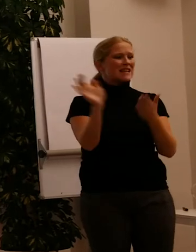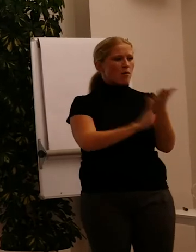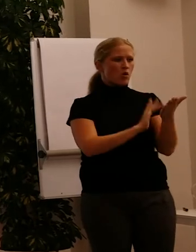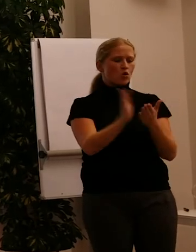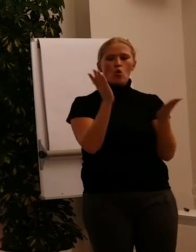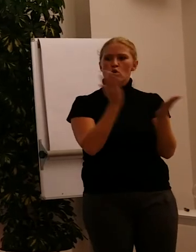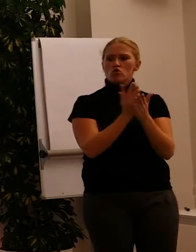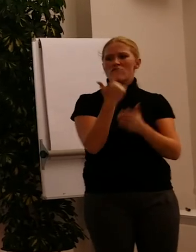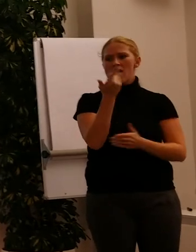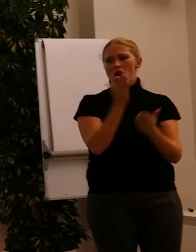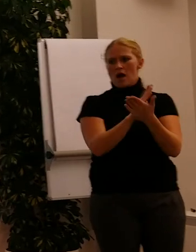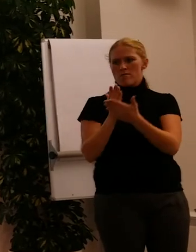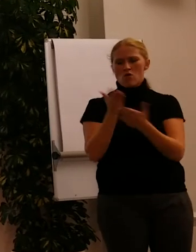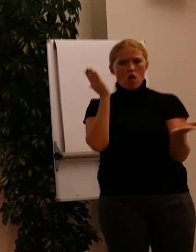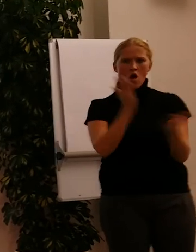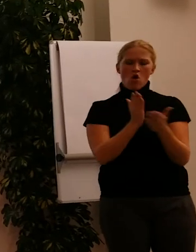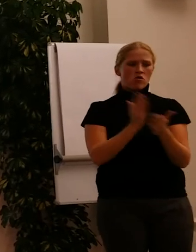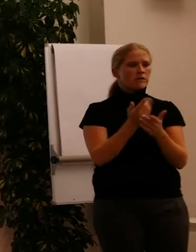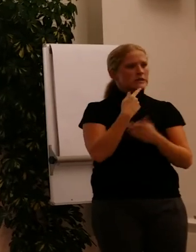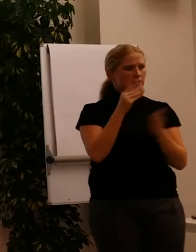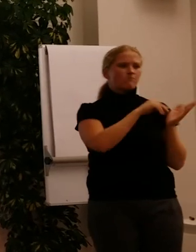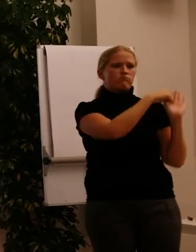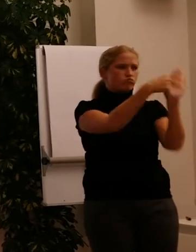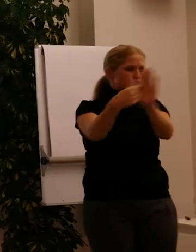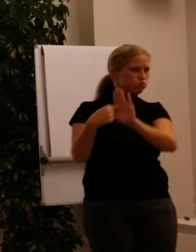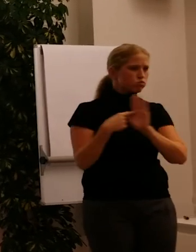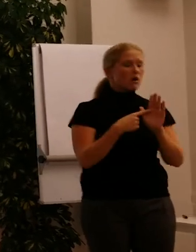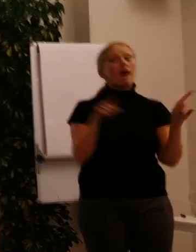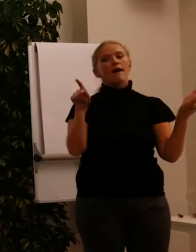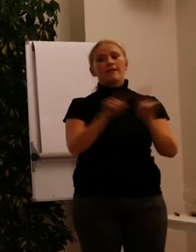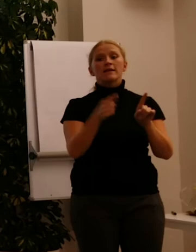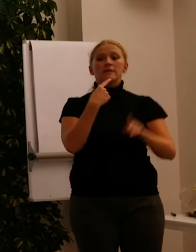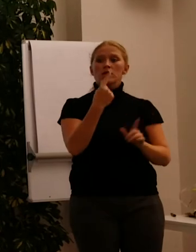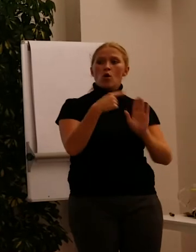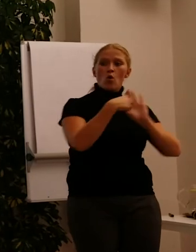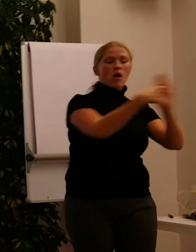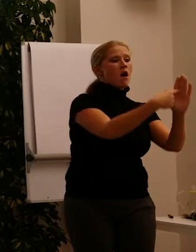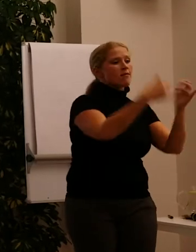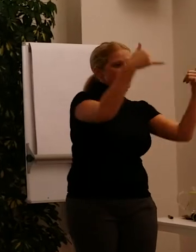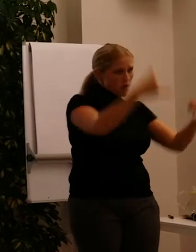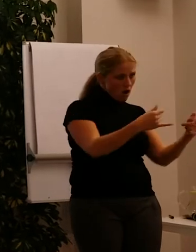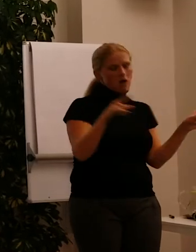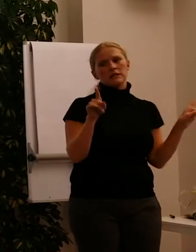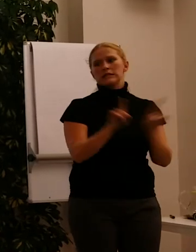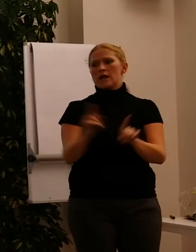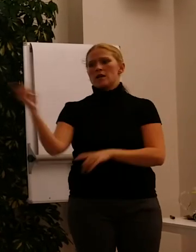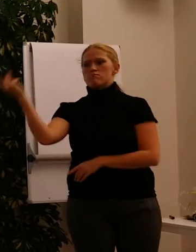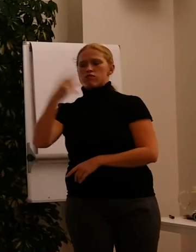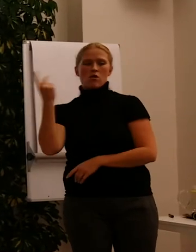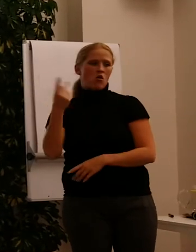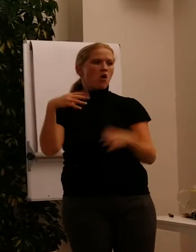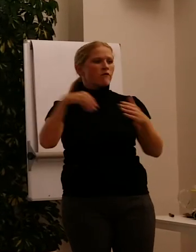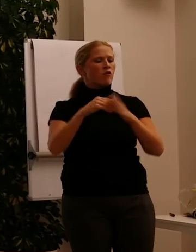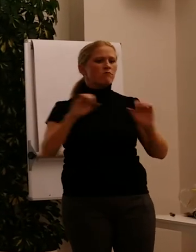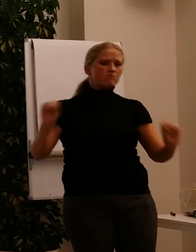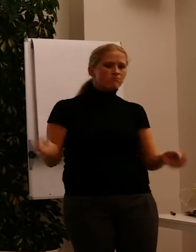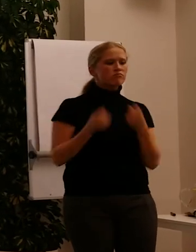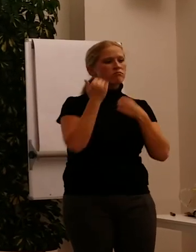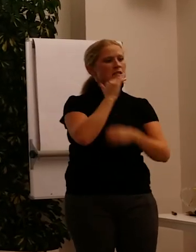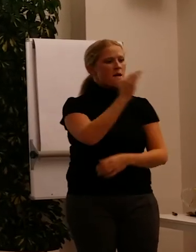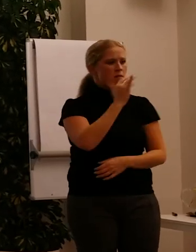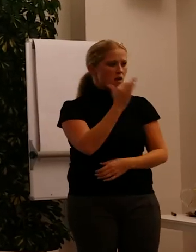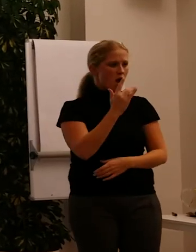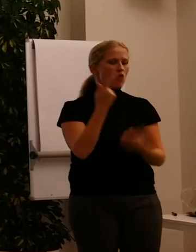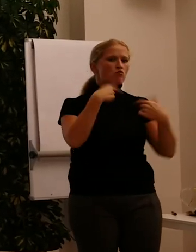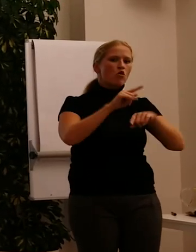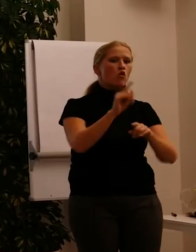je postupně uveřejnit jak komunitě v Praze, tak komunitě v Brně a zorganizovat seminář pro knihovníky a učitele. Protože to, co